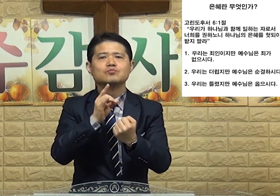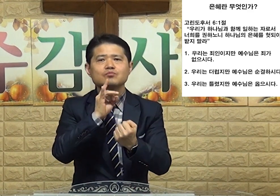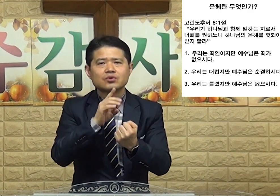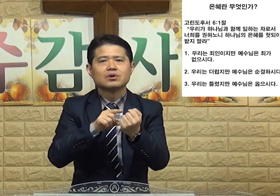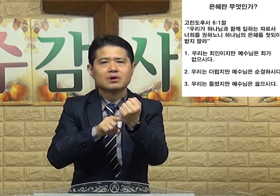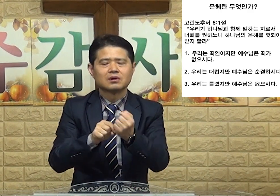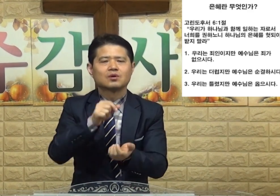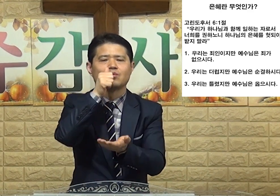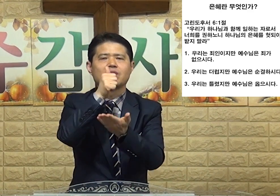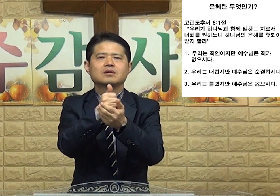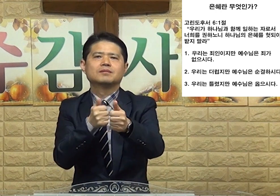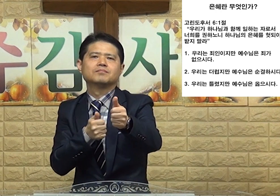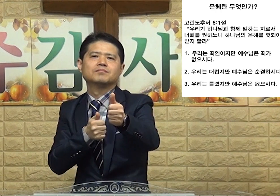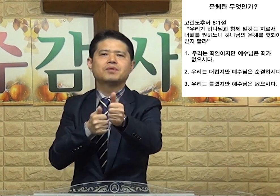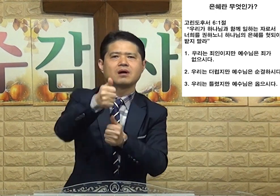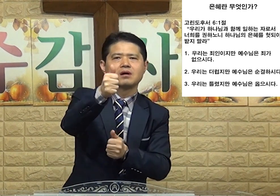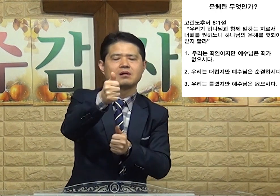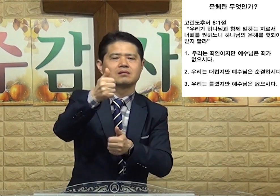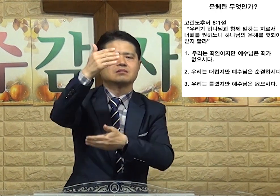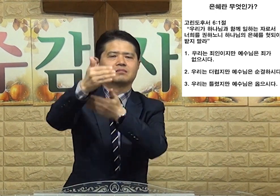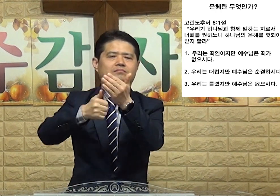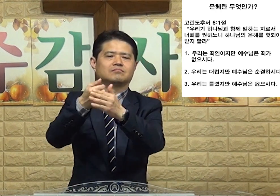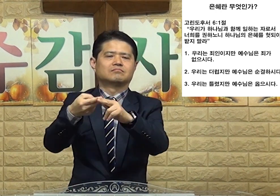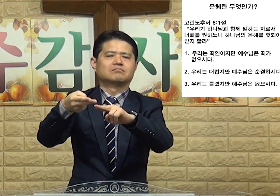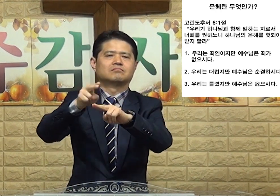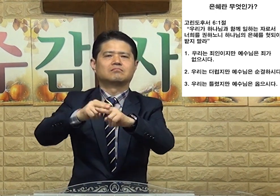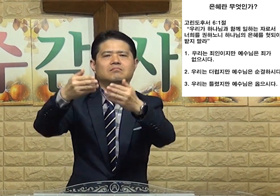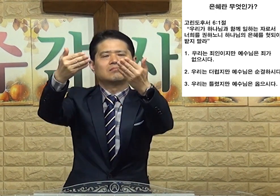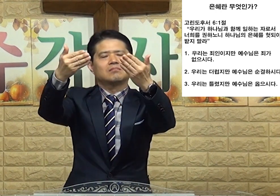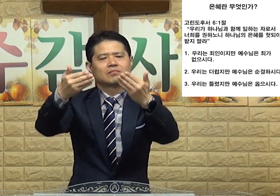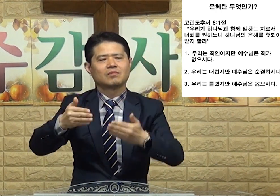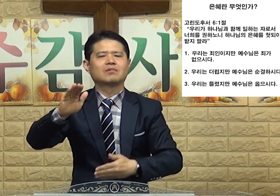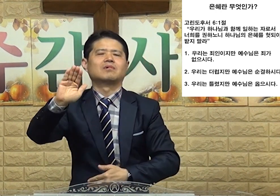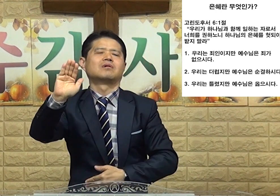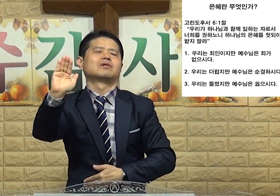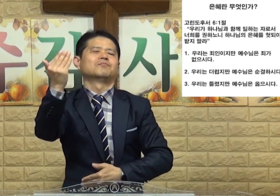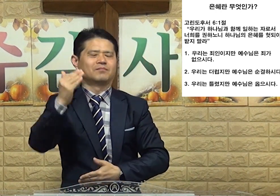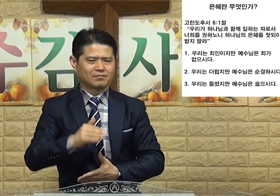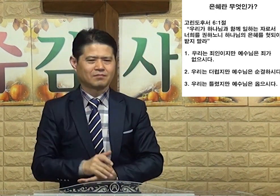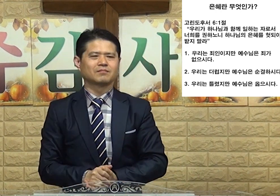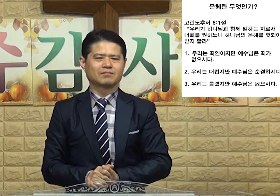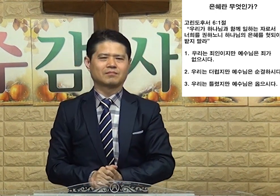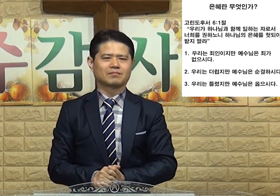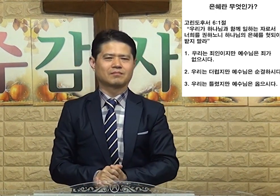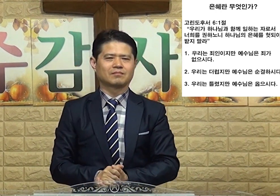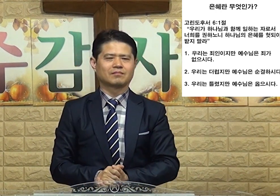요네랑 이 죄를 이기는 하나님의 선물이라는 것입니다.